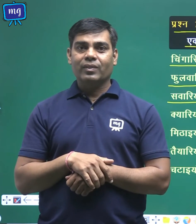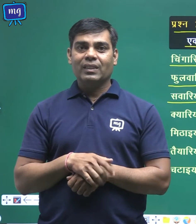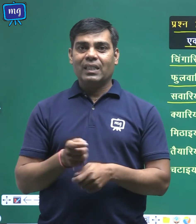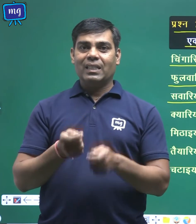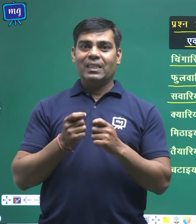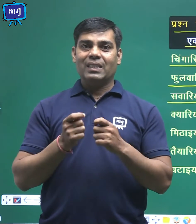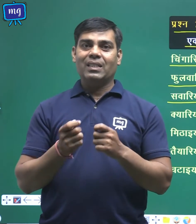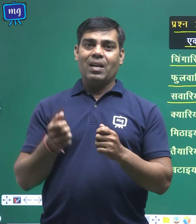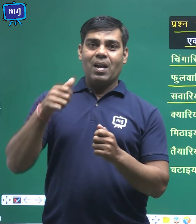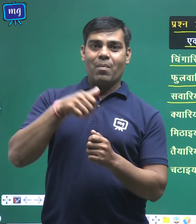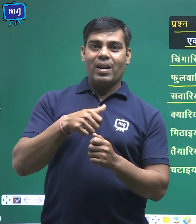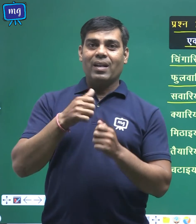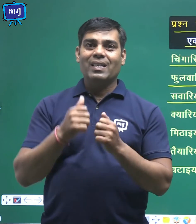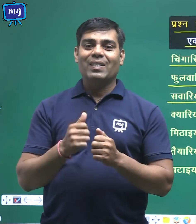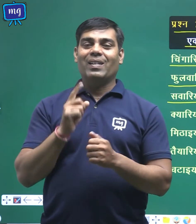सवारी।